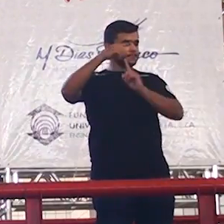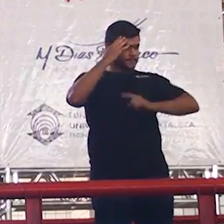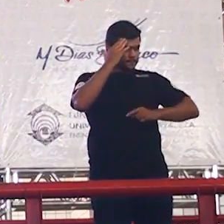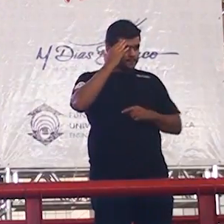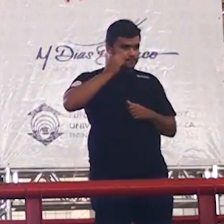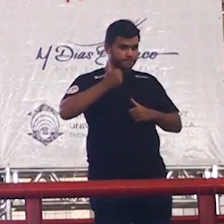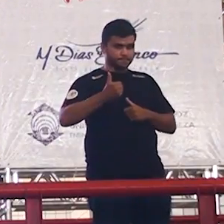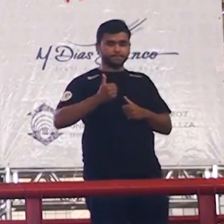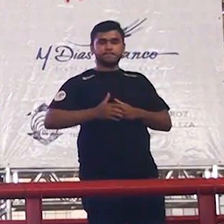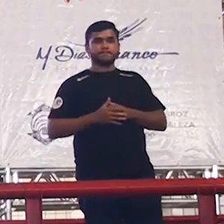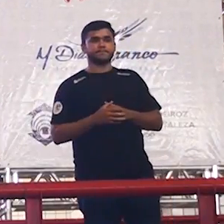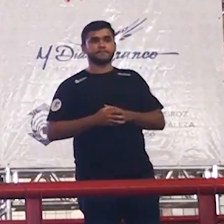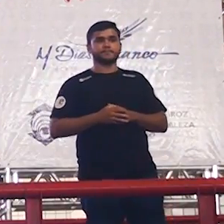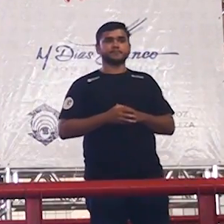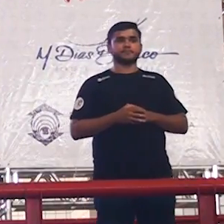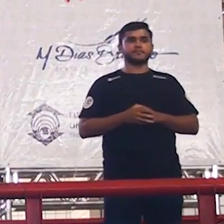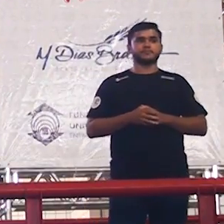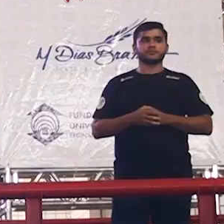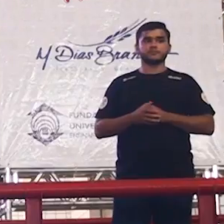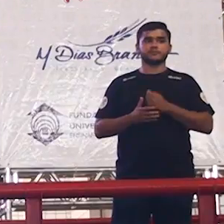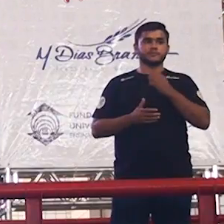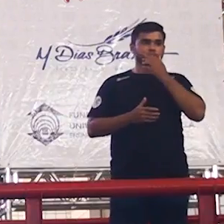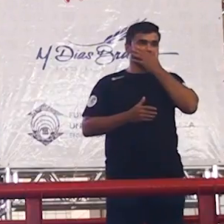para o triângulo, não. Tá bom?